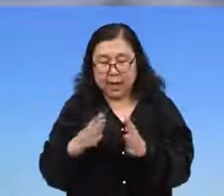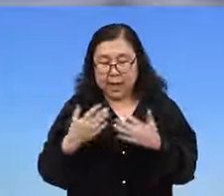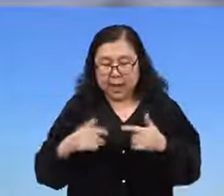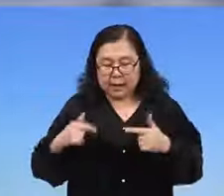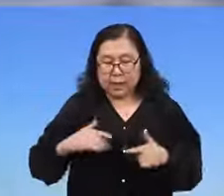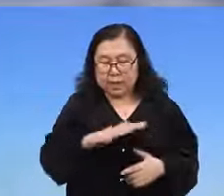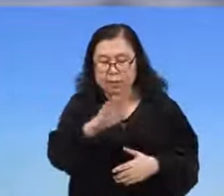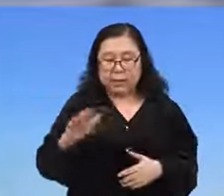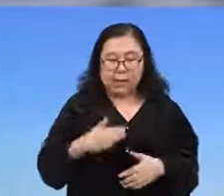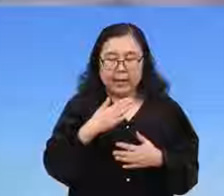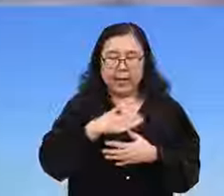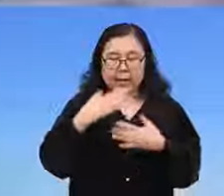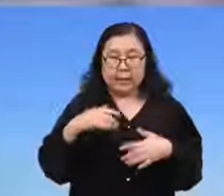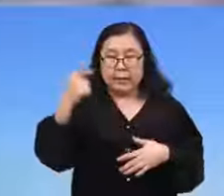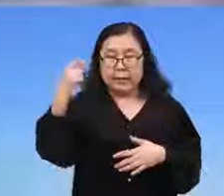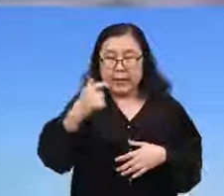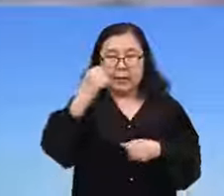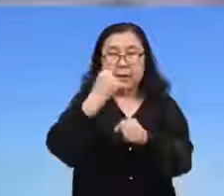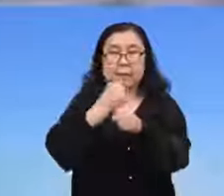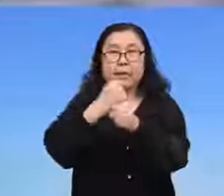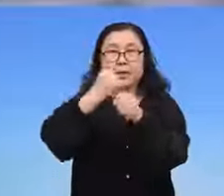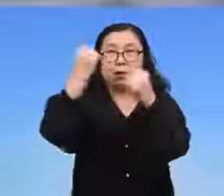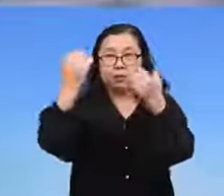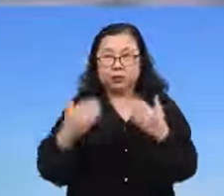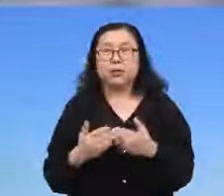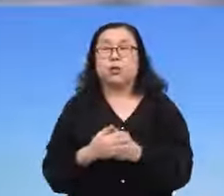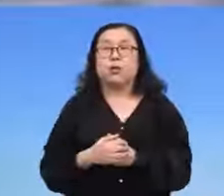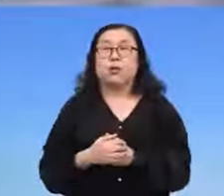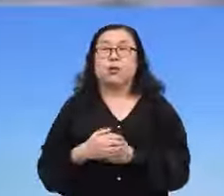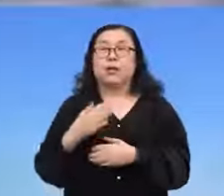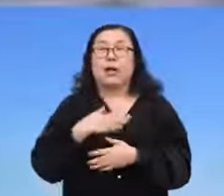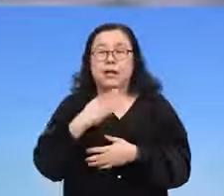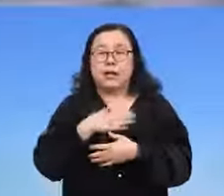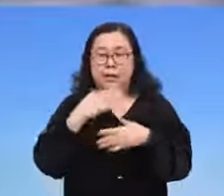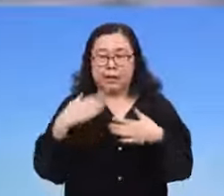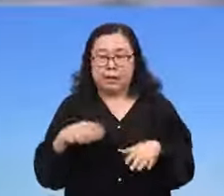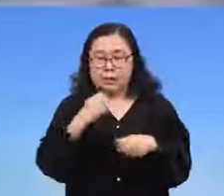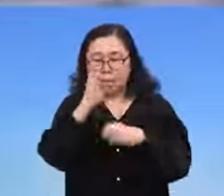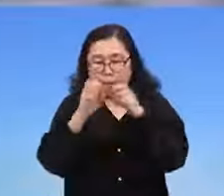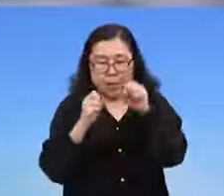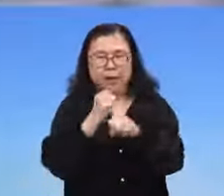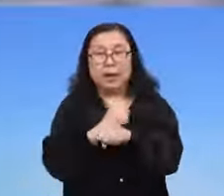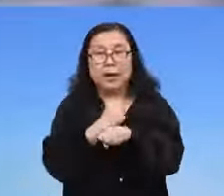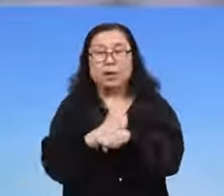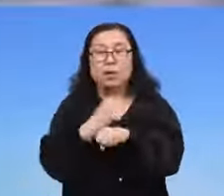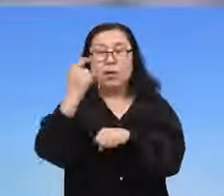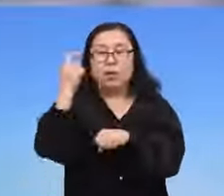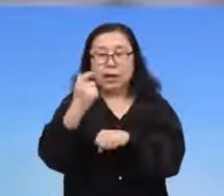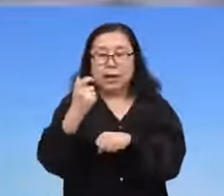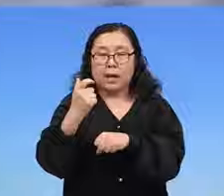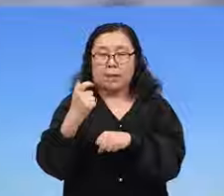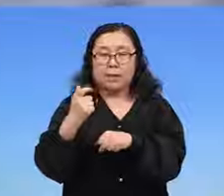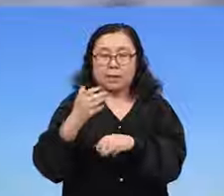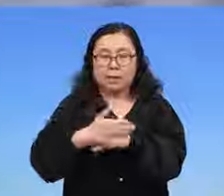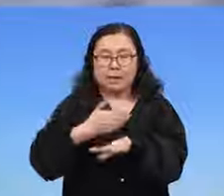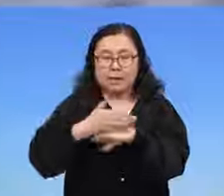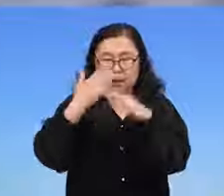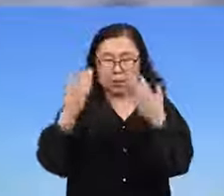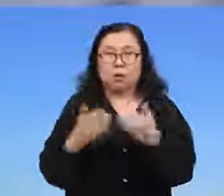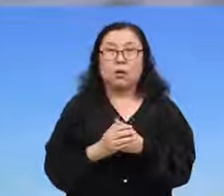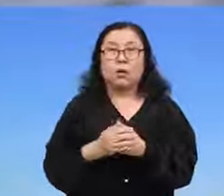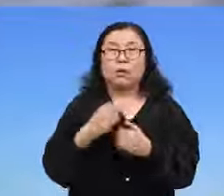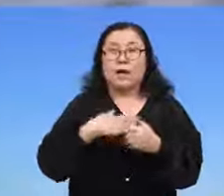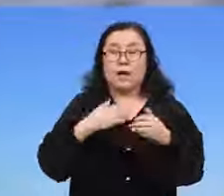우리의 약함을 강하게 만들어 주시는, 그래서 나의 약함을 고백하고 그분의 강함을